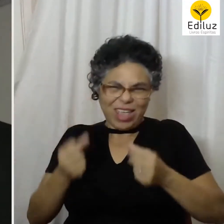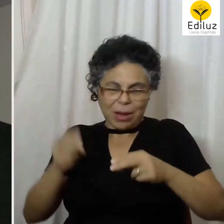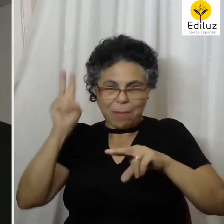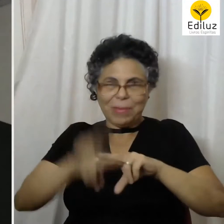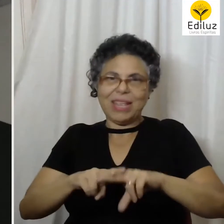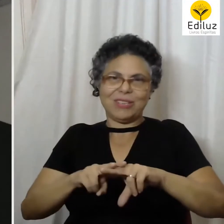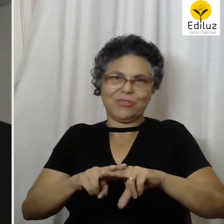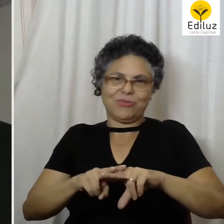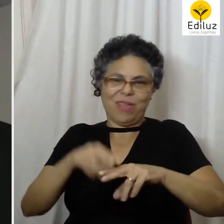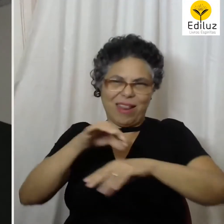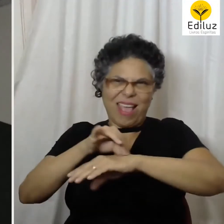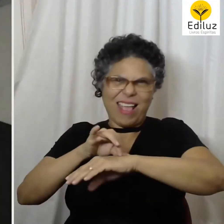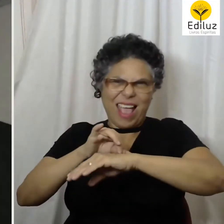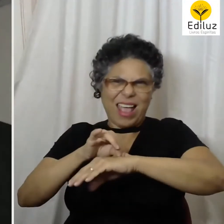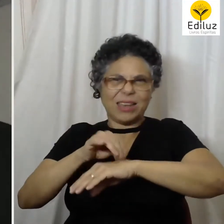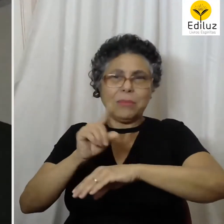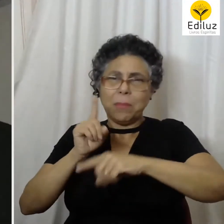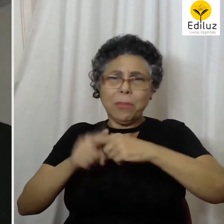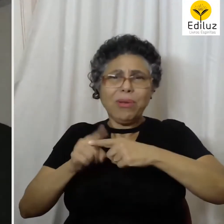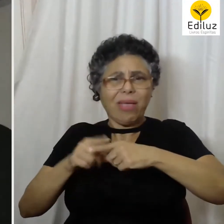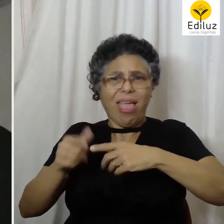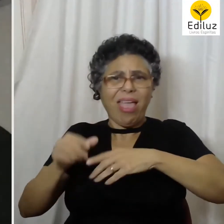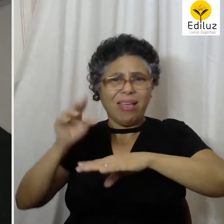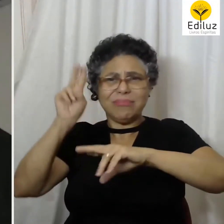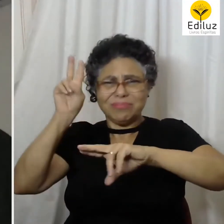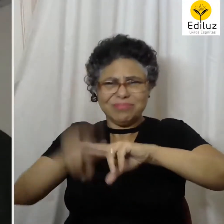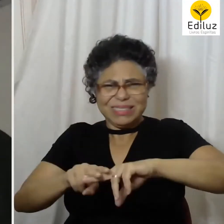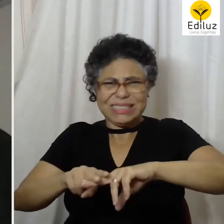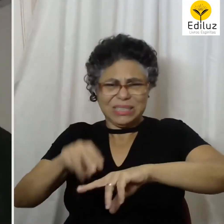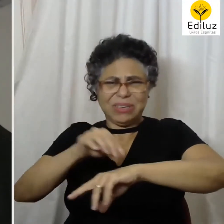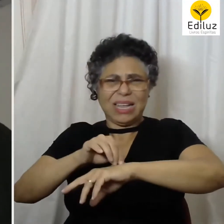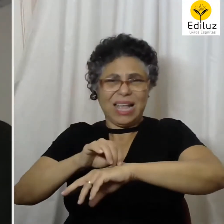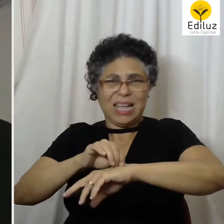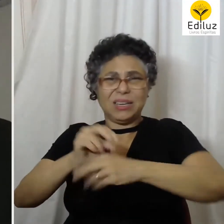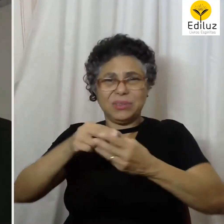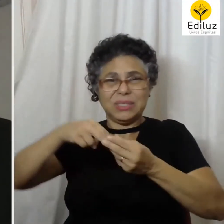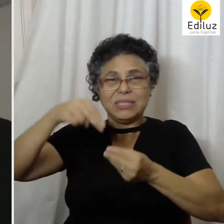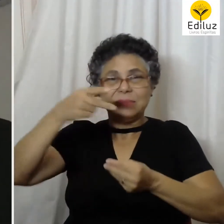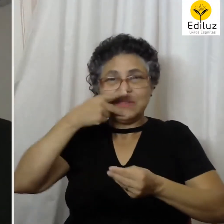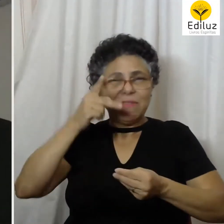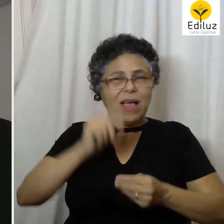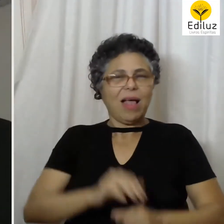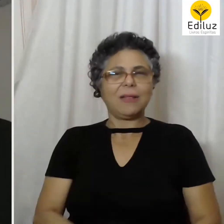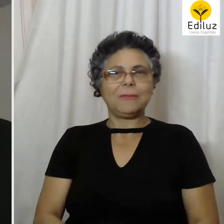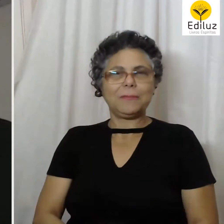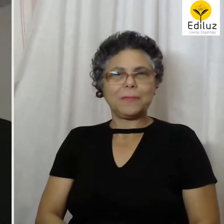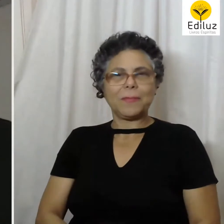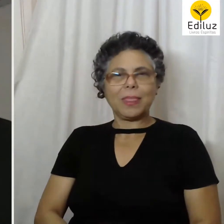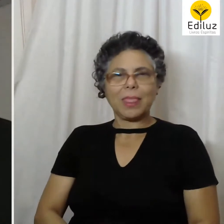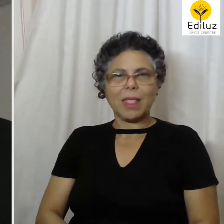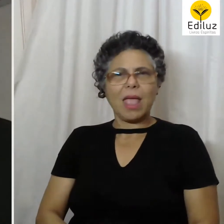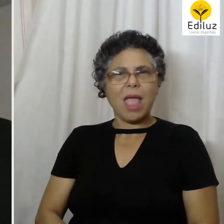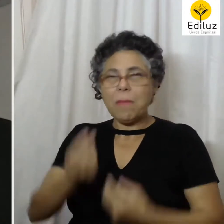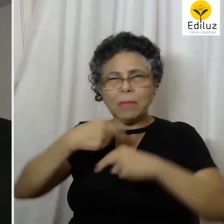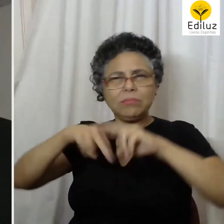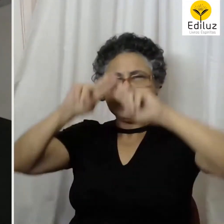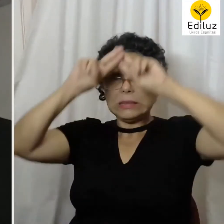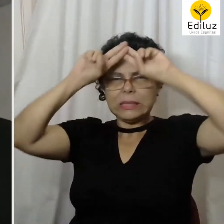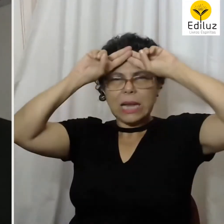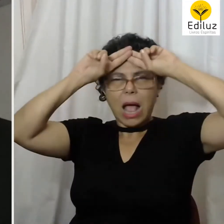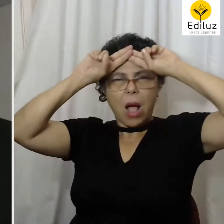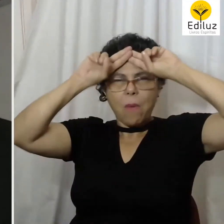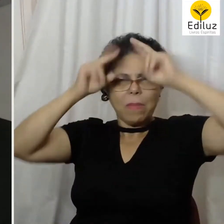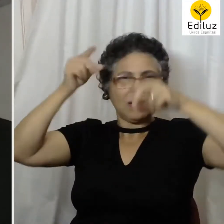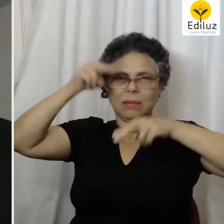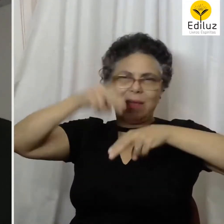nessa carne, porque é uma prisão mesmo, e os espíritos dizem que é traumático